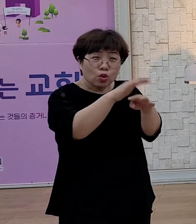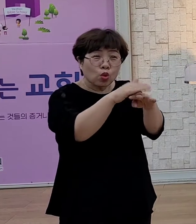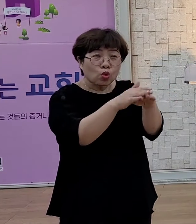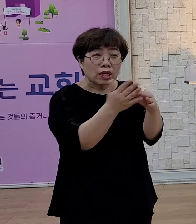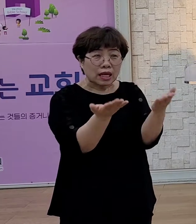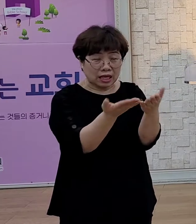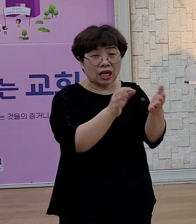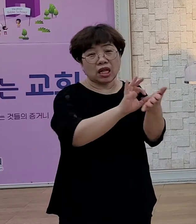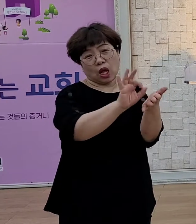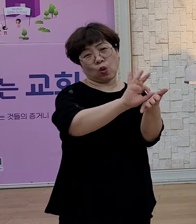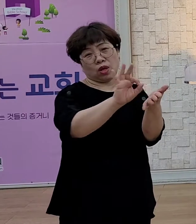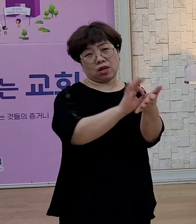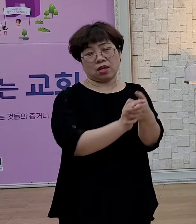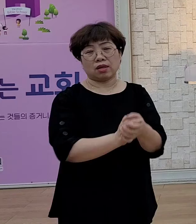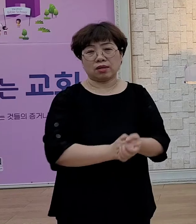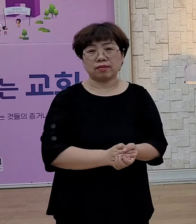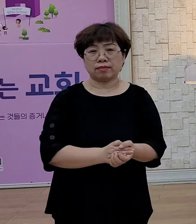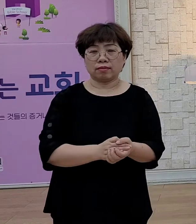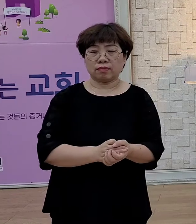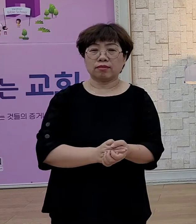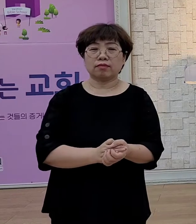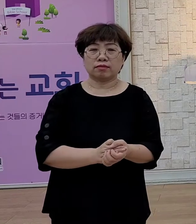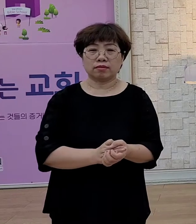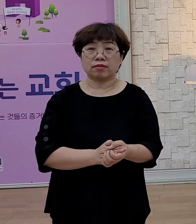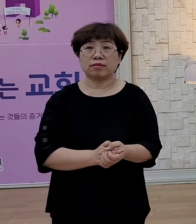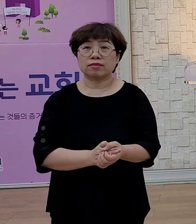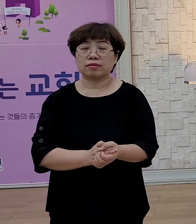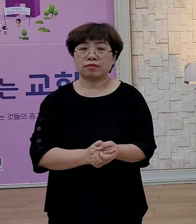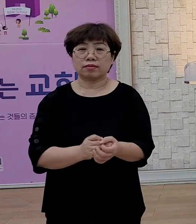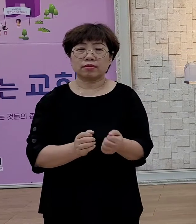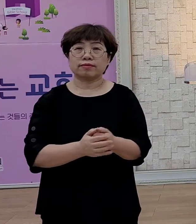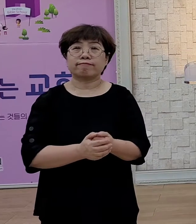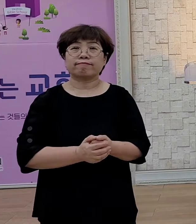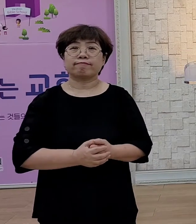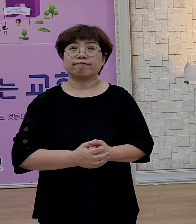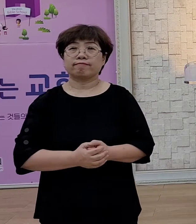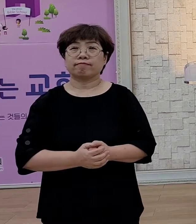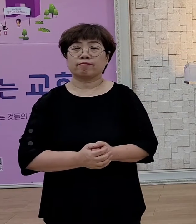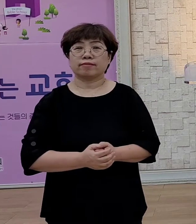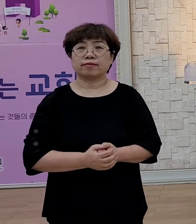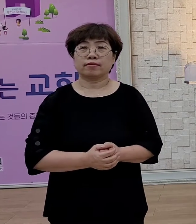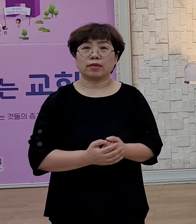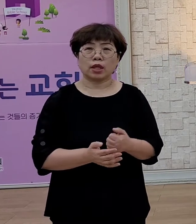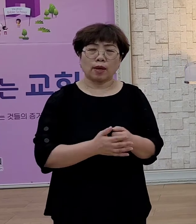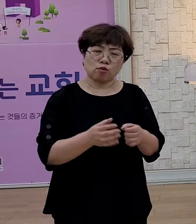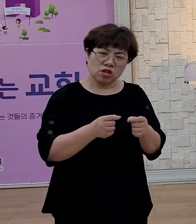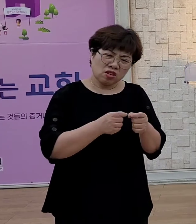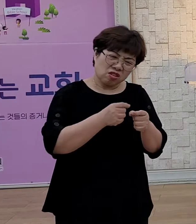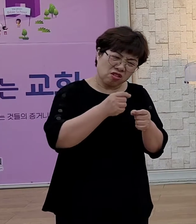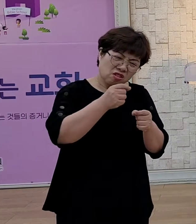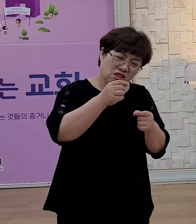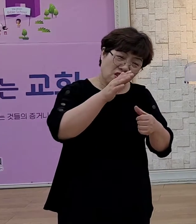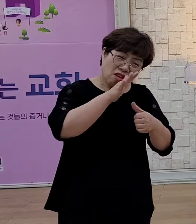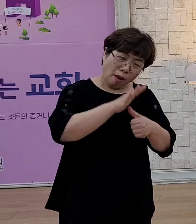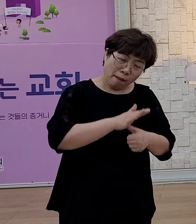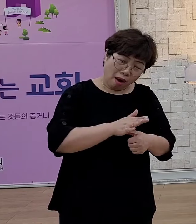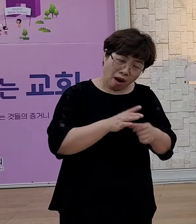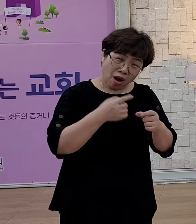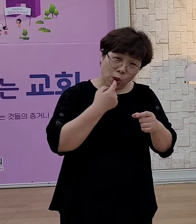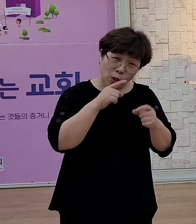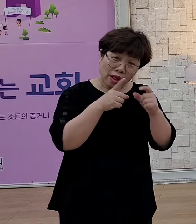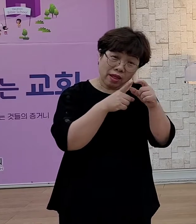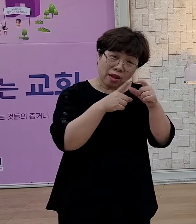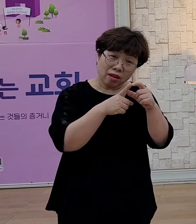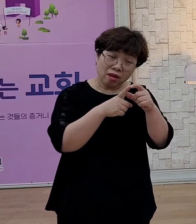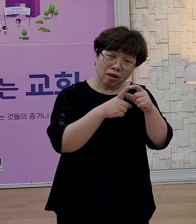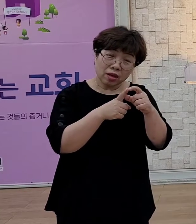유대 이스라엘의 농부들은 특징이 뭐냐면 오늘 이 본문에 길이 참아라고 되어 있잖아요. 길이 참아. 이게